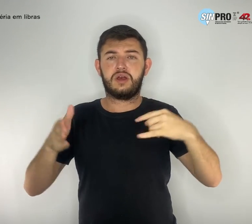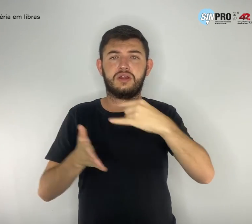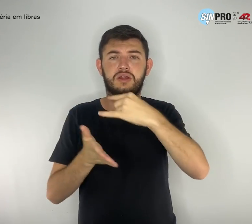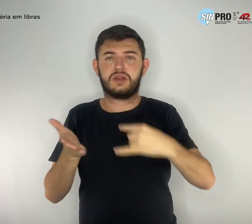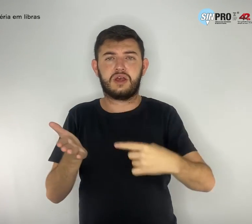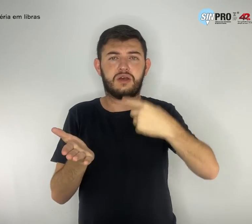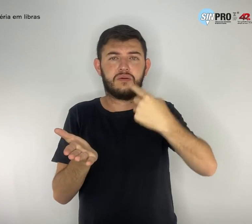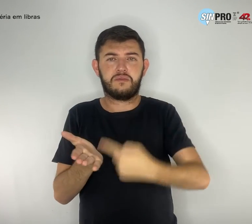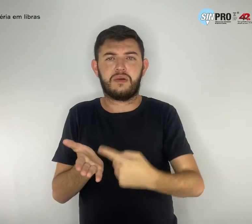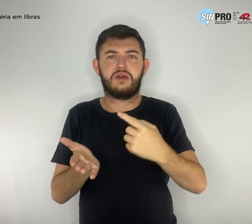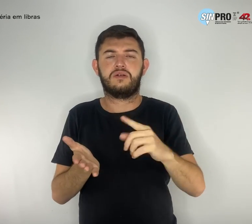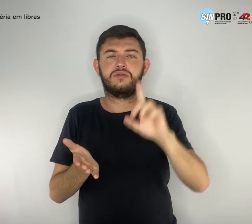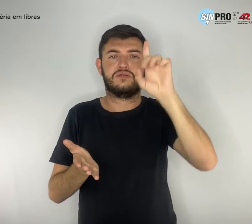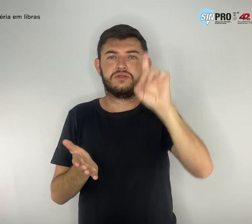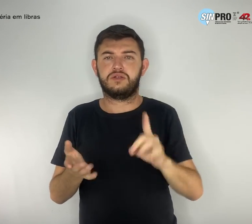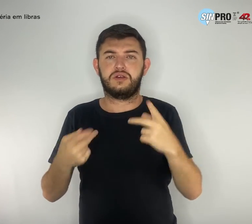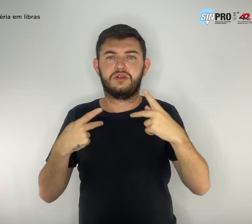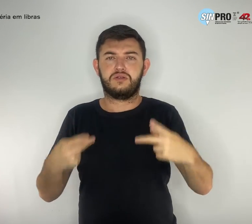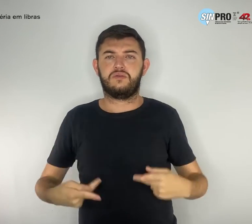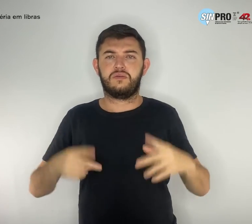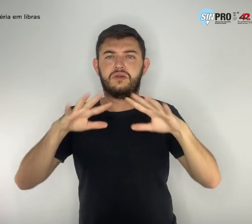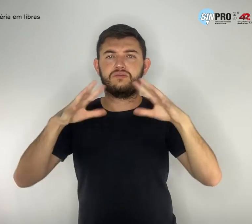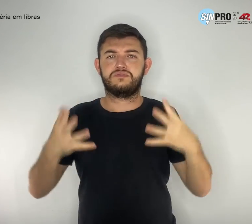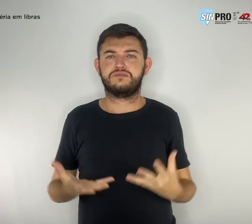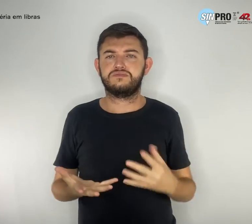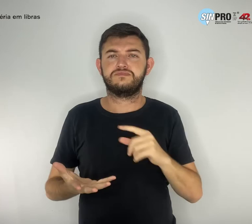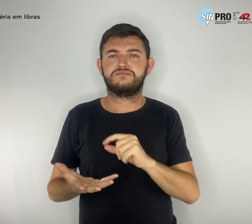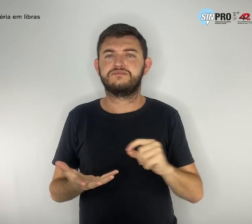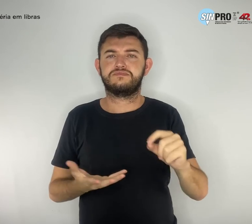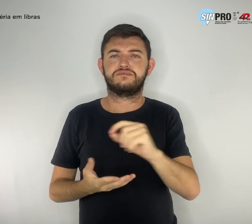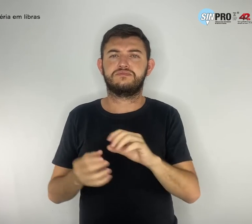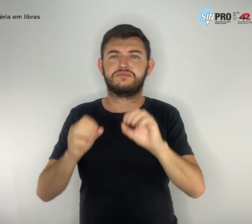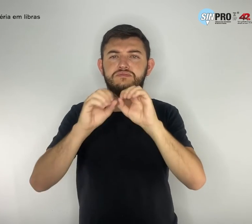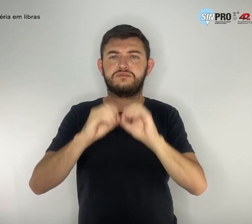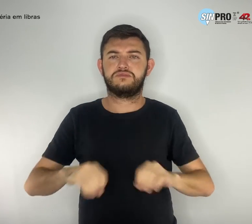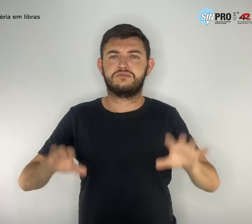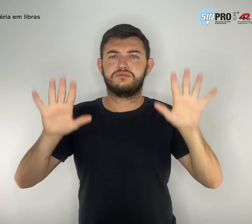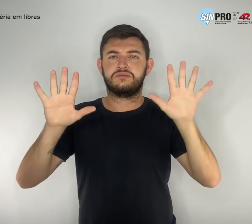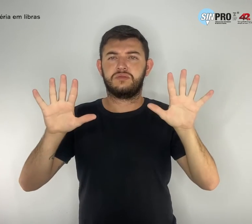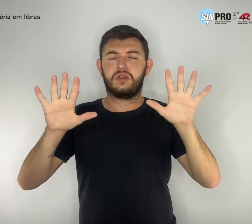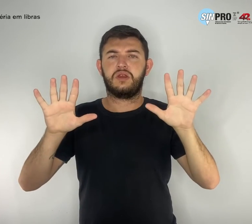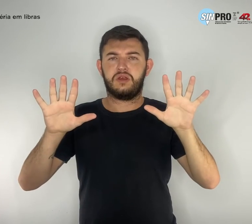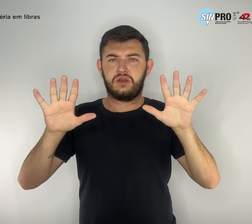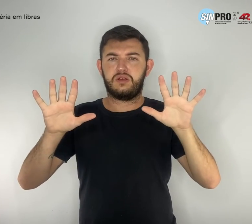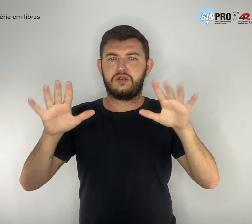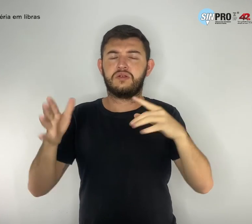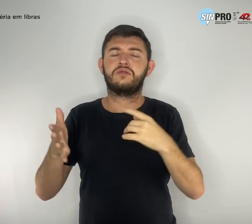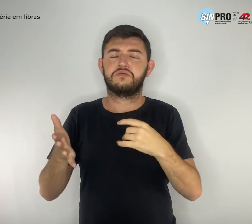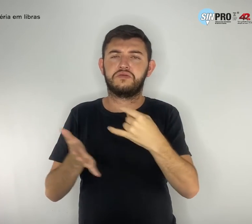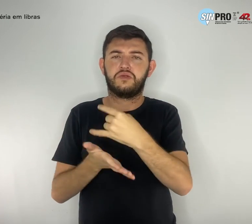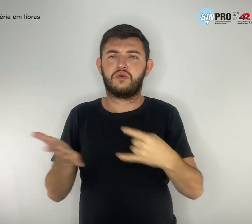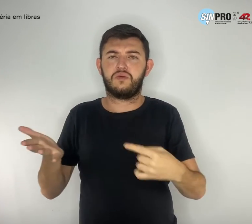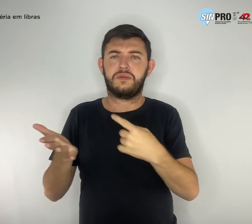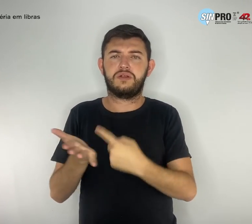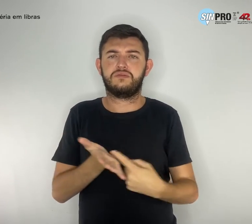Humanos. A ONU e suas convenções contemplam, de maneira incisiva,